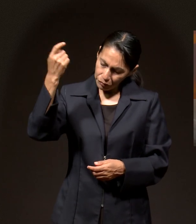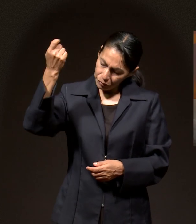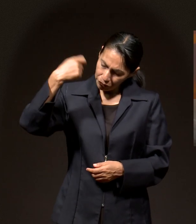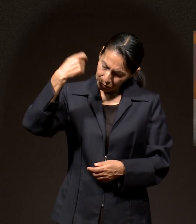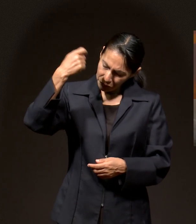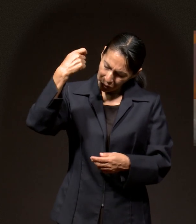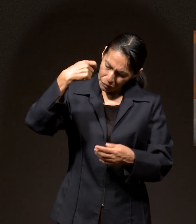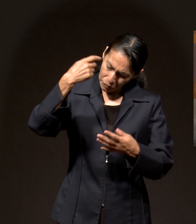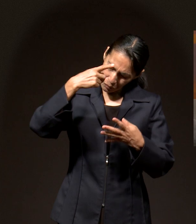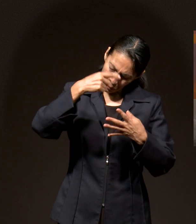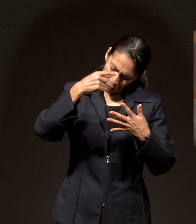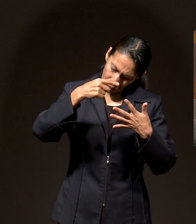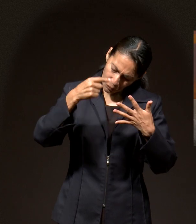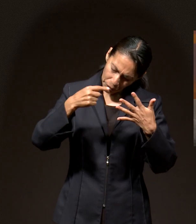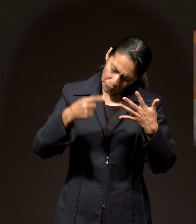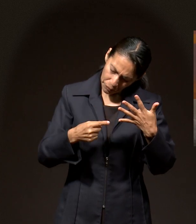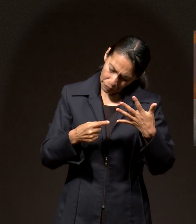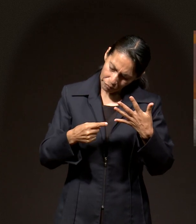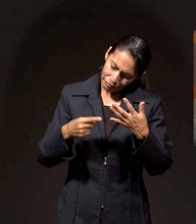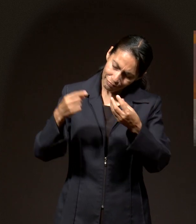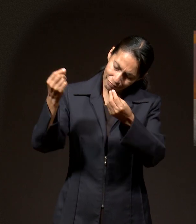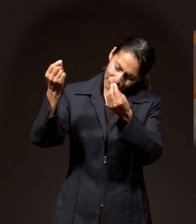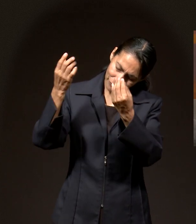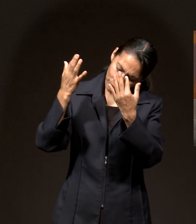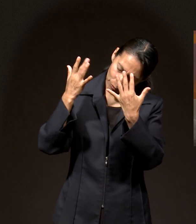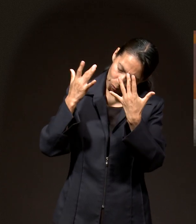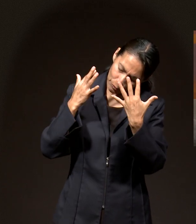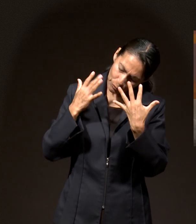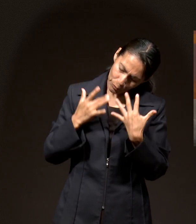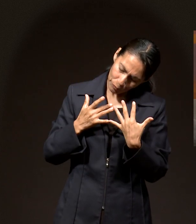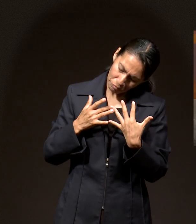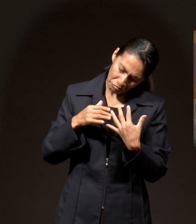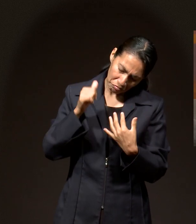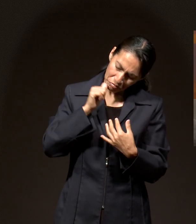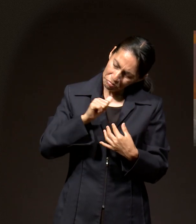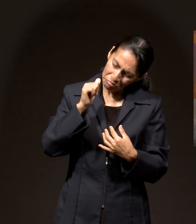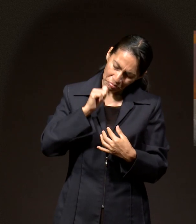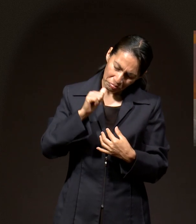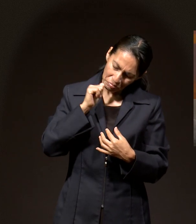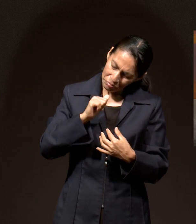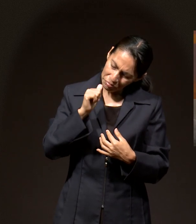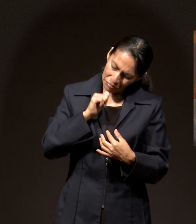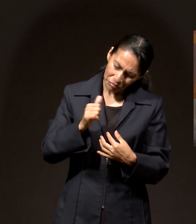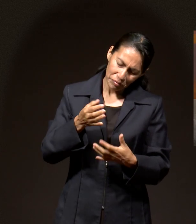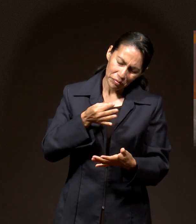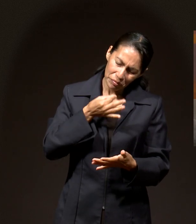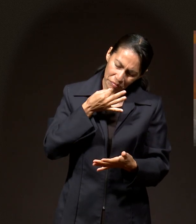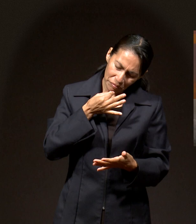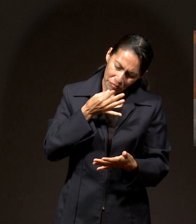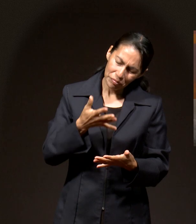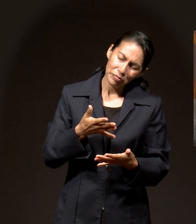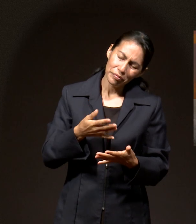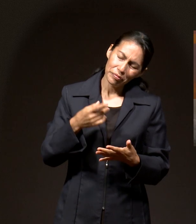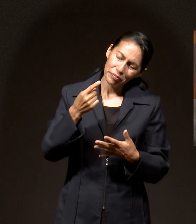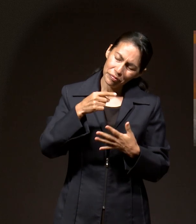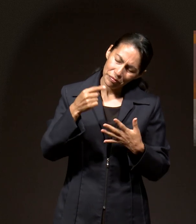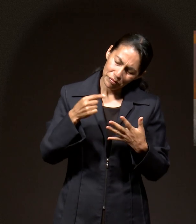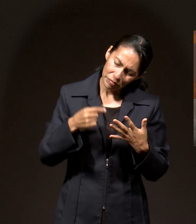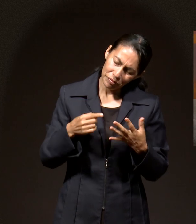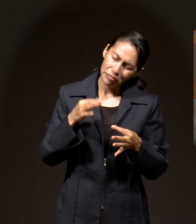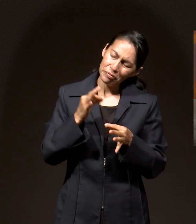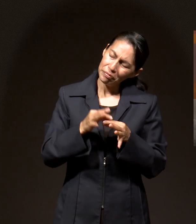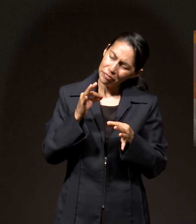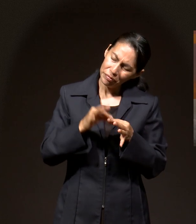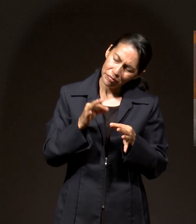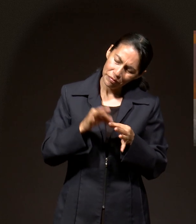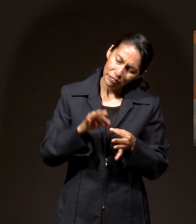gracias por todas las bendiciones que sin lugar a dudas tú derramas en nuestras vidas a cada instante.